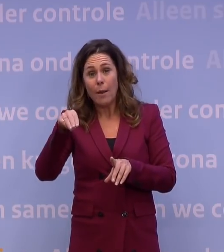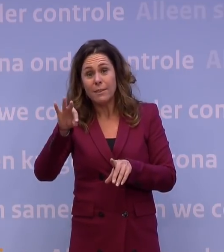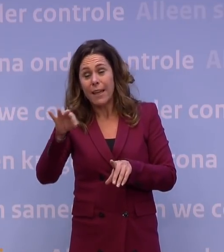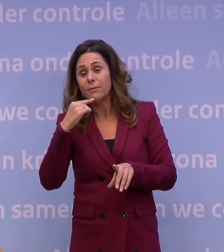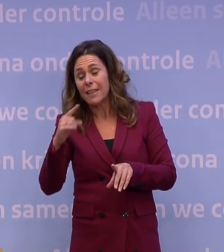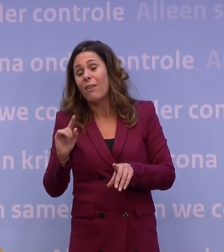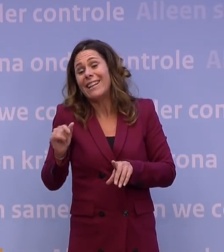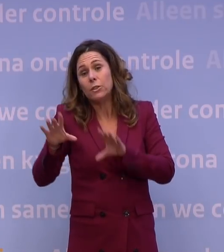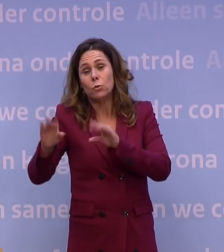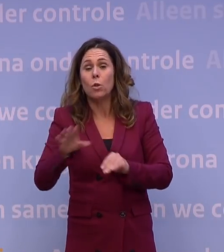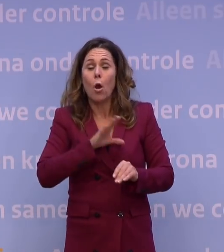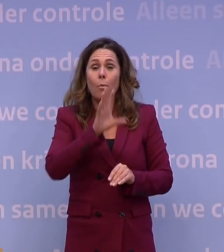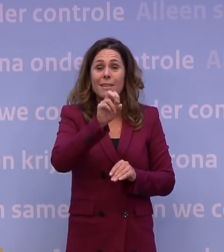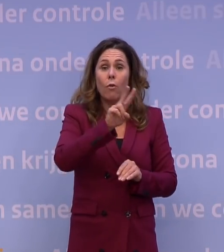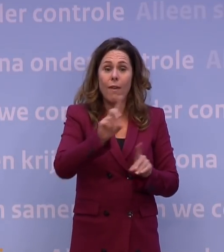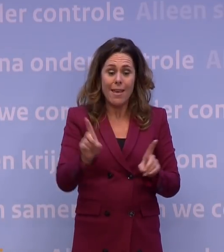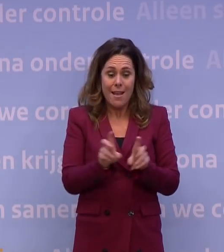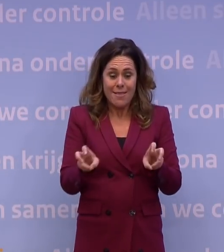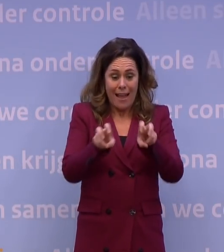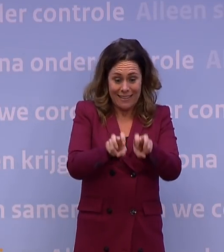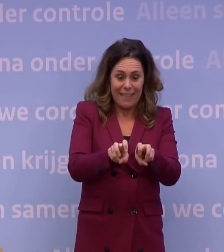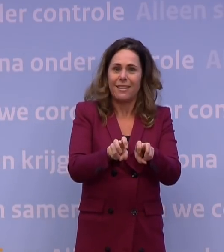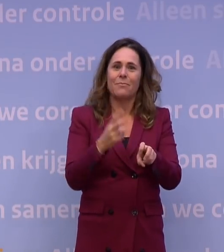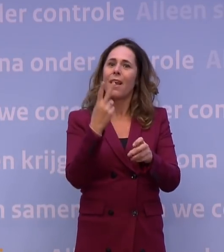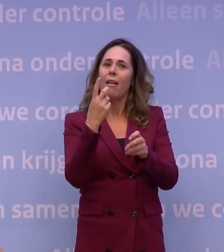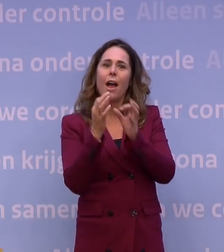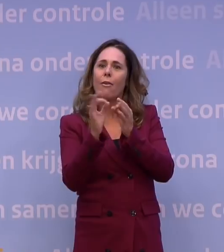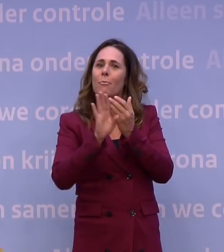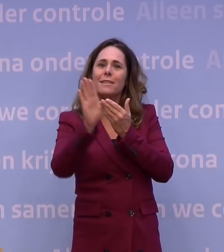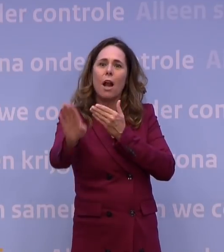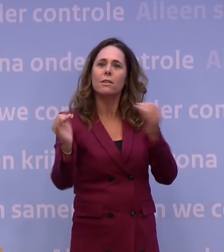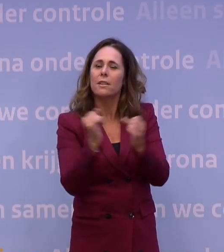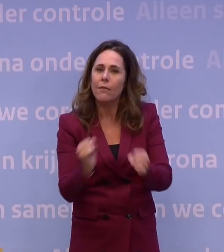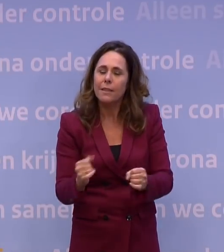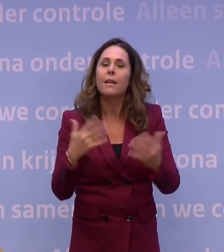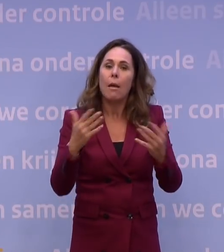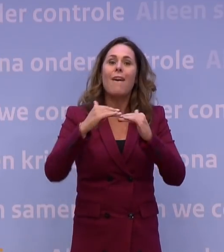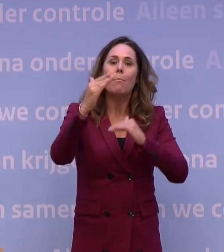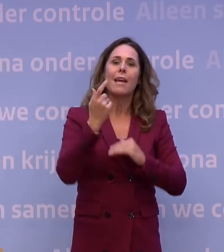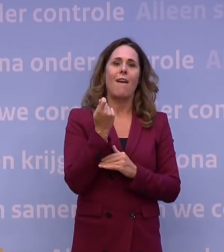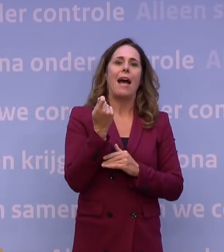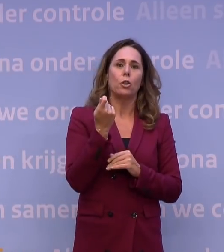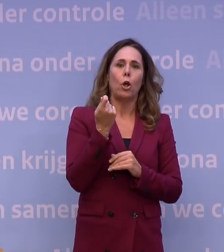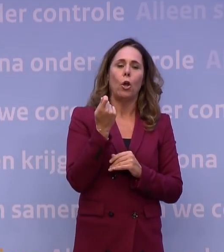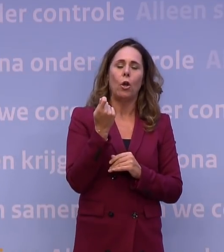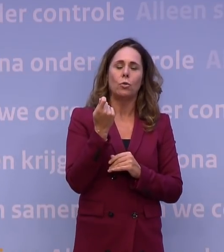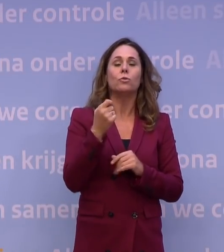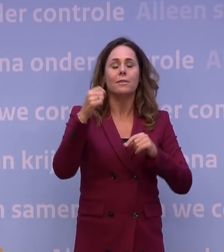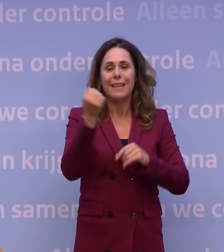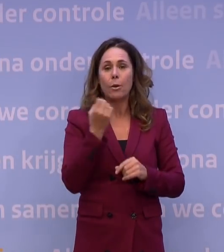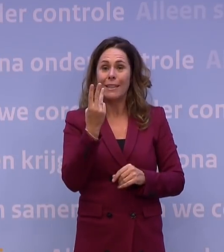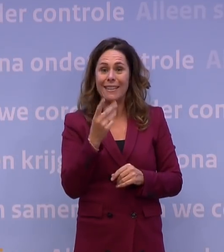daarom ook in het OV waar je naast mensen zit en waar je geen anderhalve meter afstand kunt houden, dan kan het weer meerwaarde hebben. Dus daarom zeggen, laten we dan eens even dat in die drie steden doen.